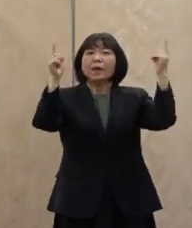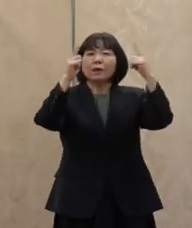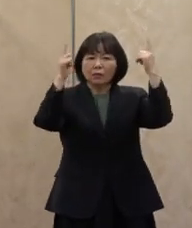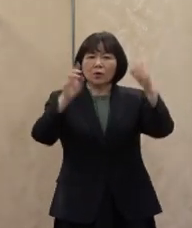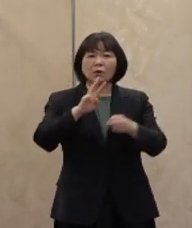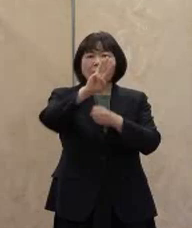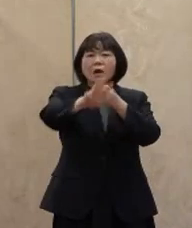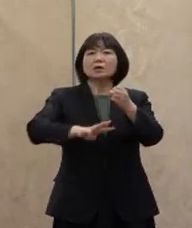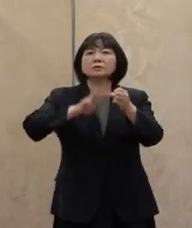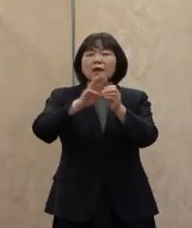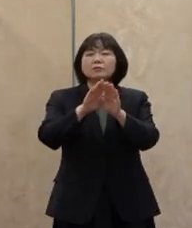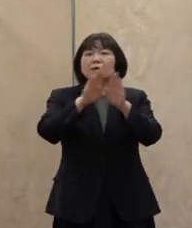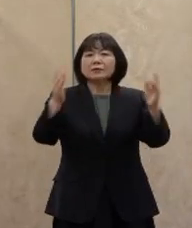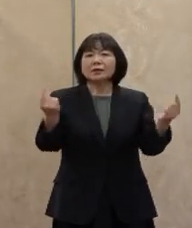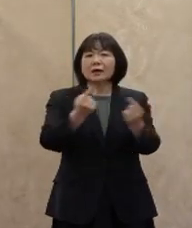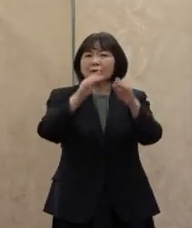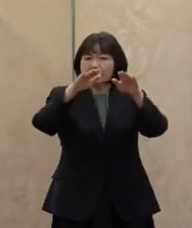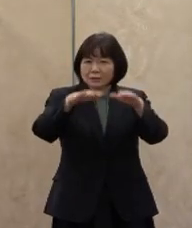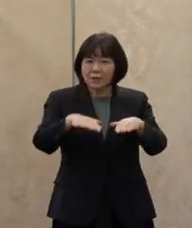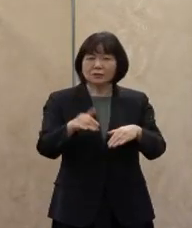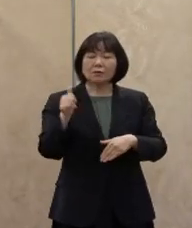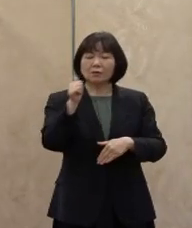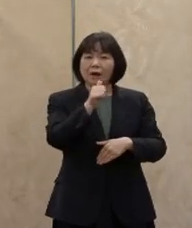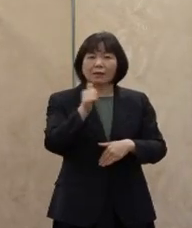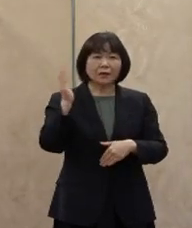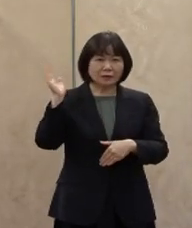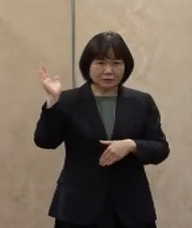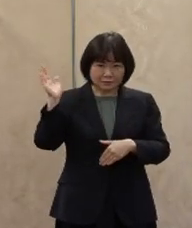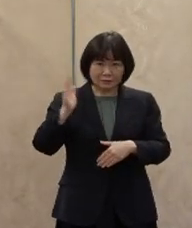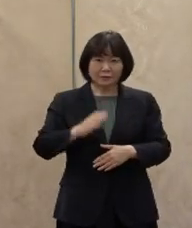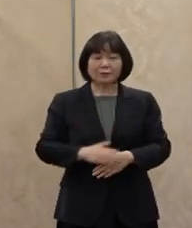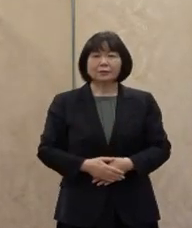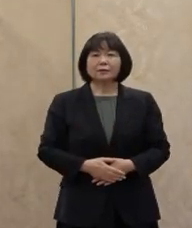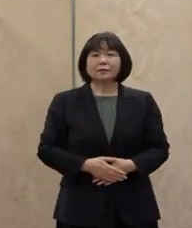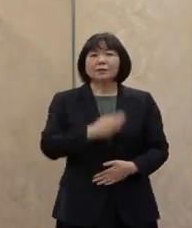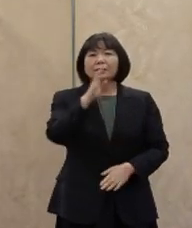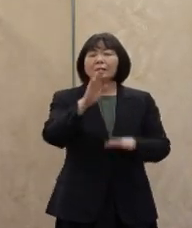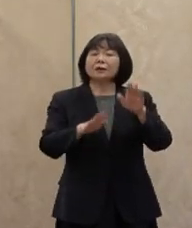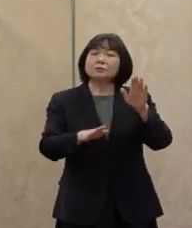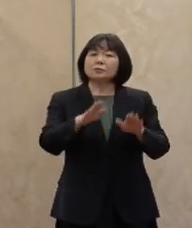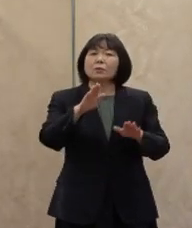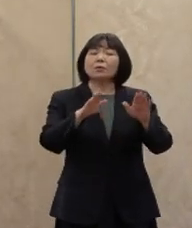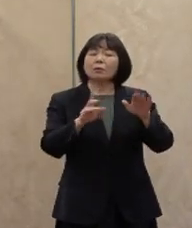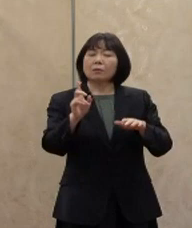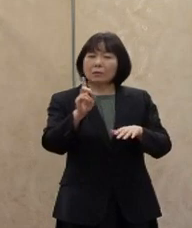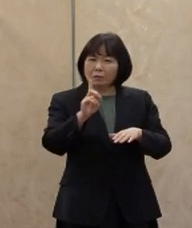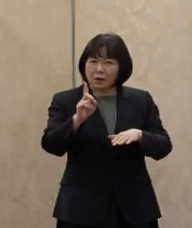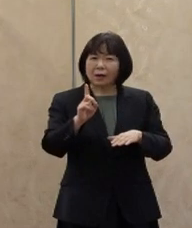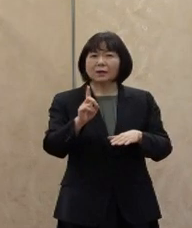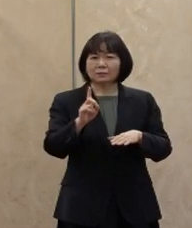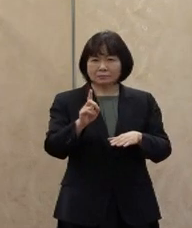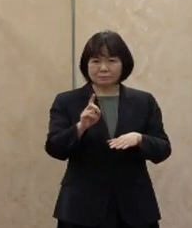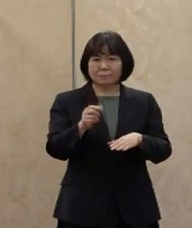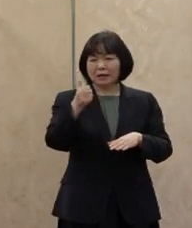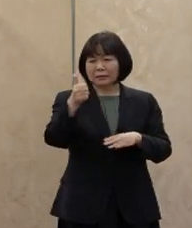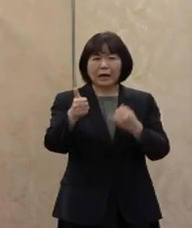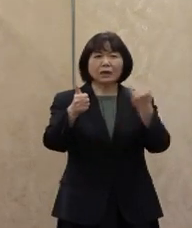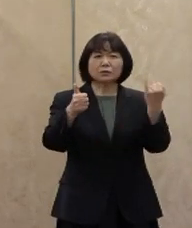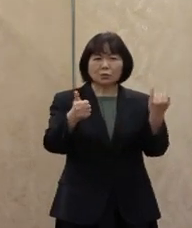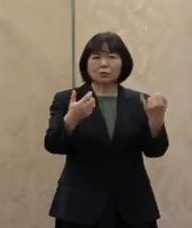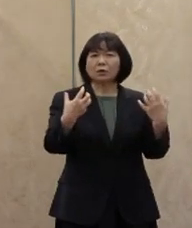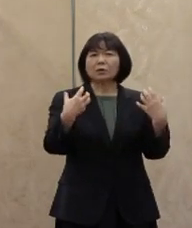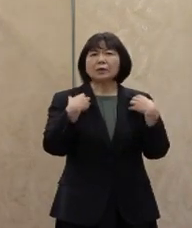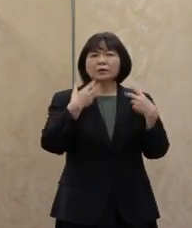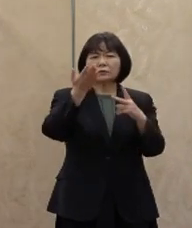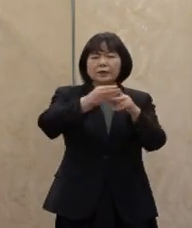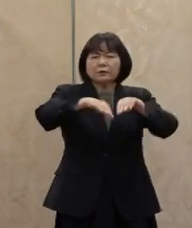ェブ開催に変更になりましたけれども、それについての案内です。現状ですけれども、この性別の役割分